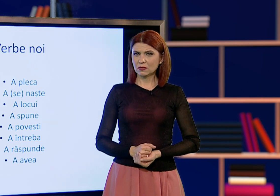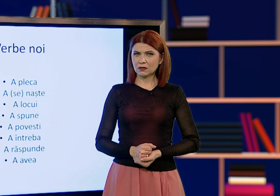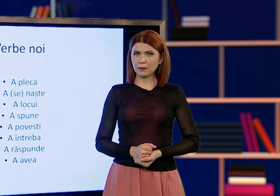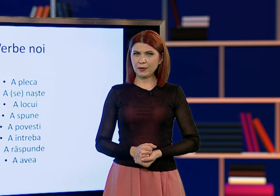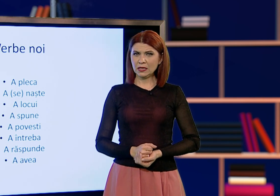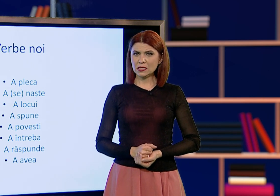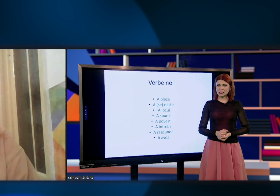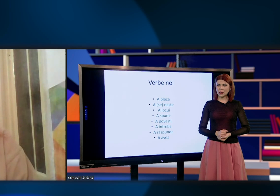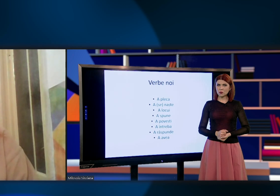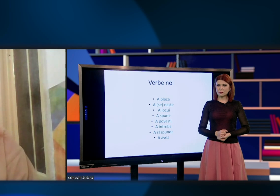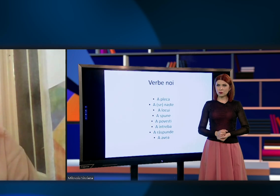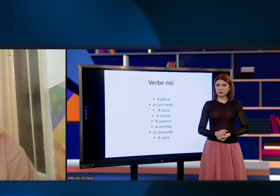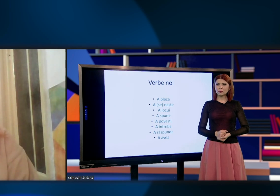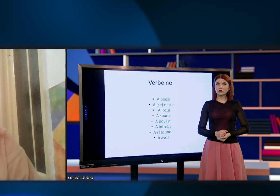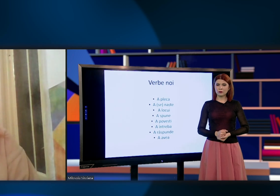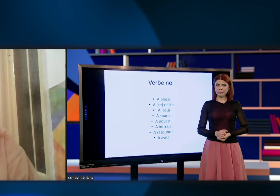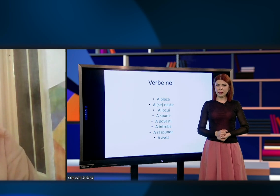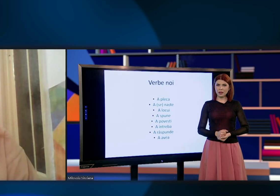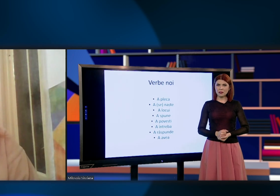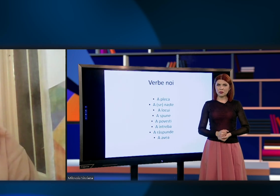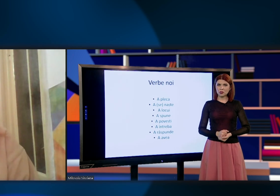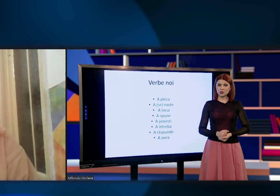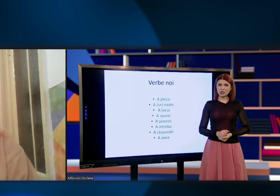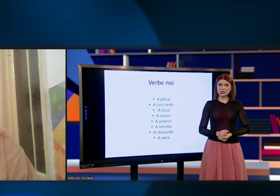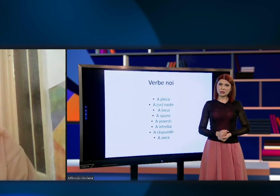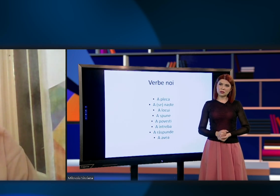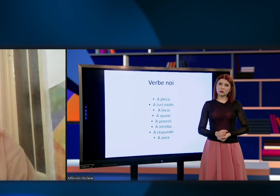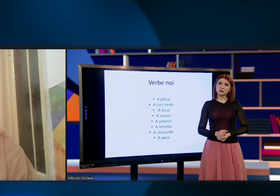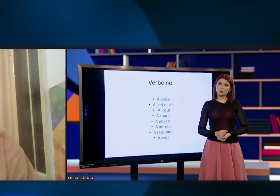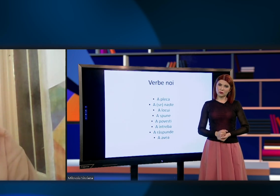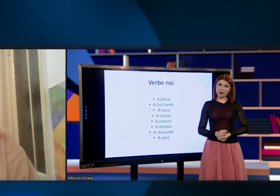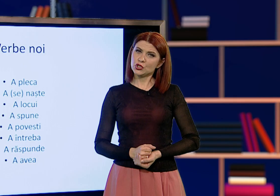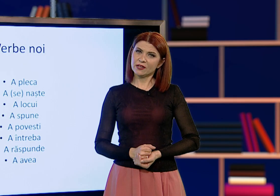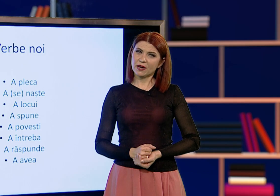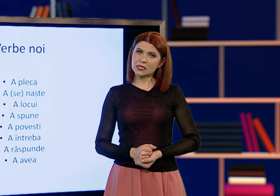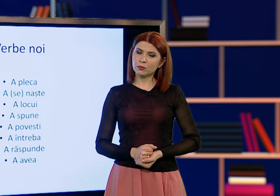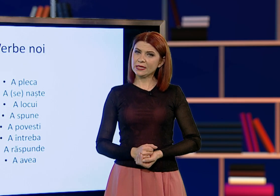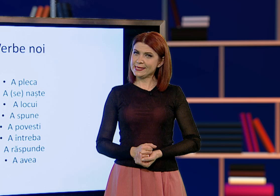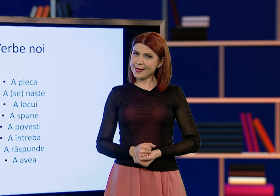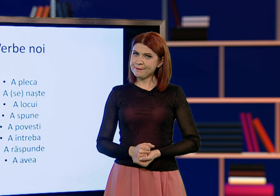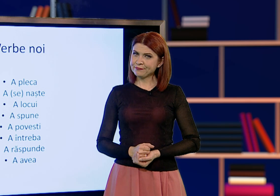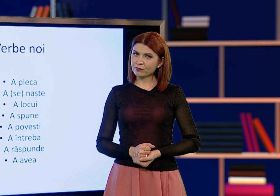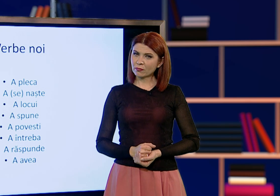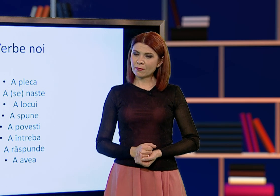repeți eu acum bine și nu spun da și cineva îți spune ție